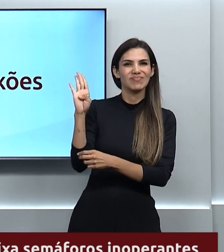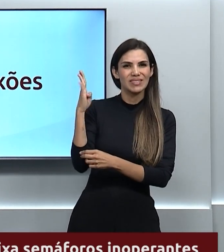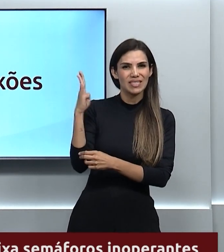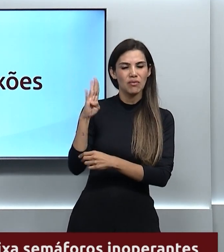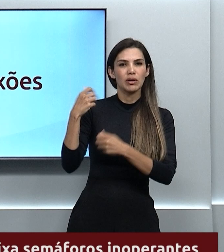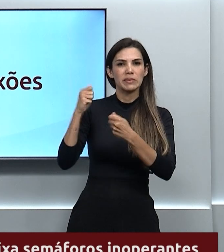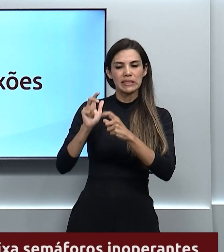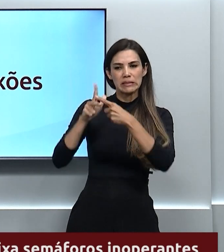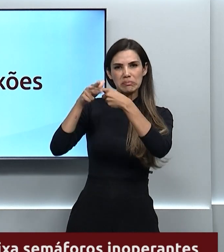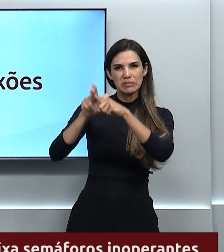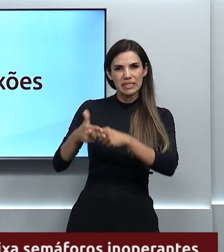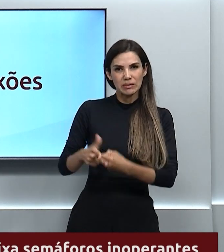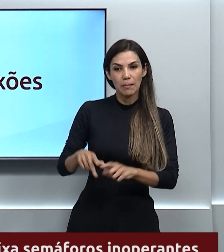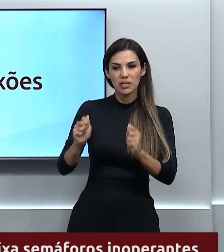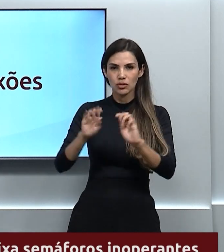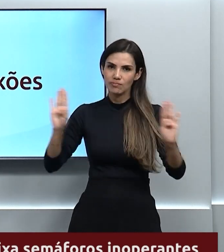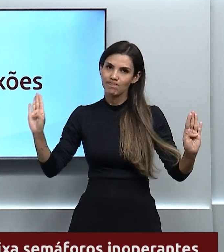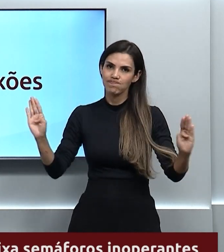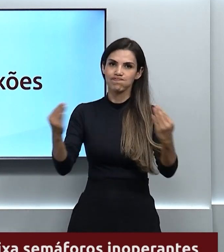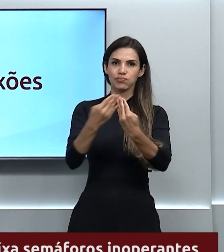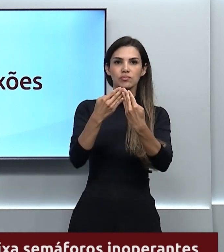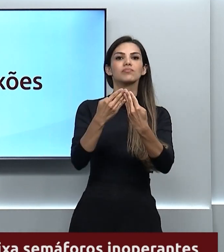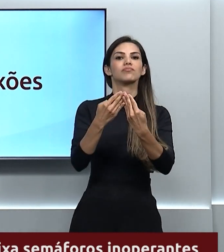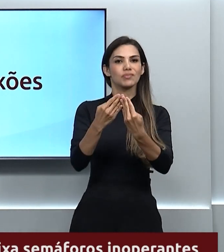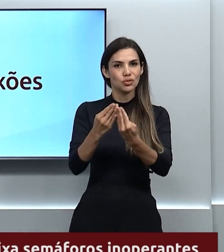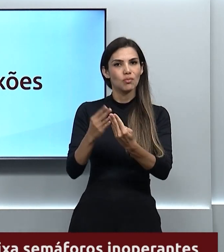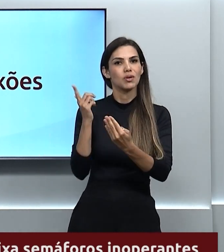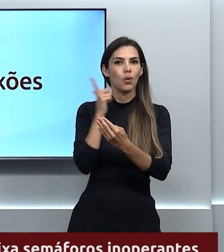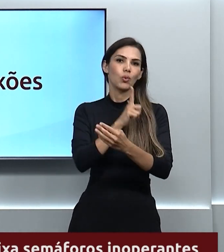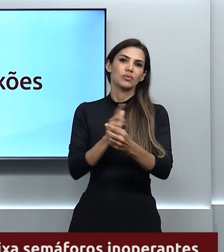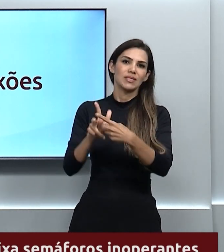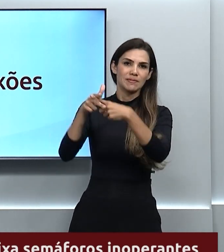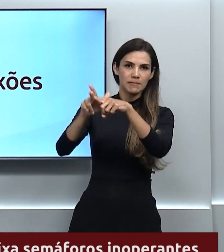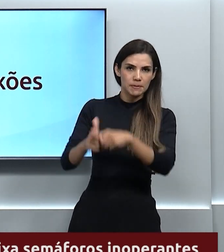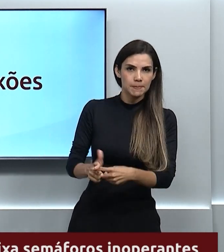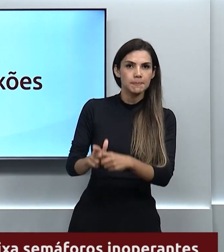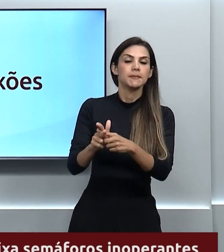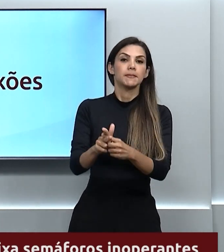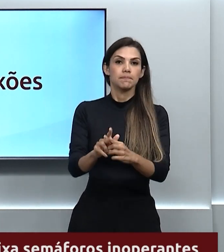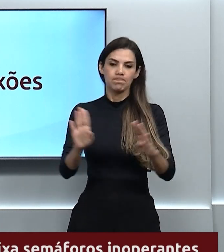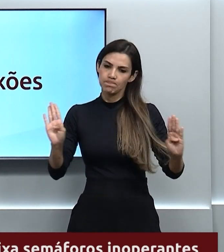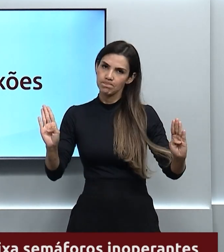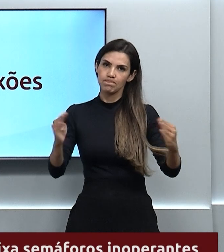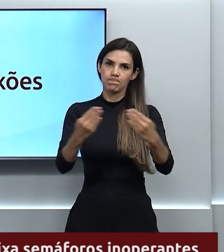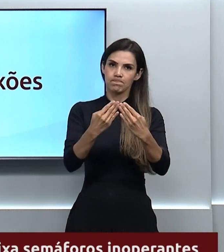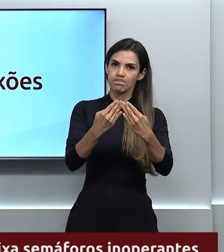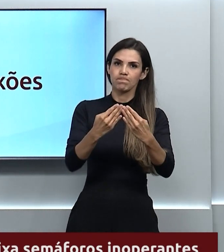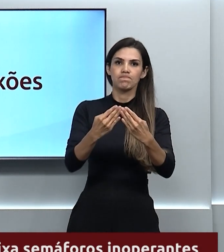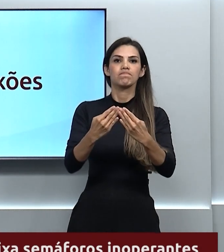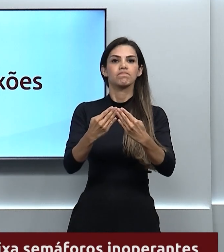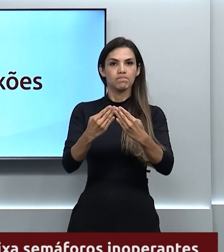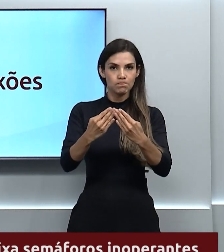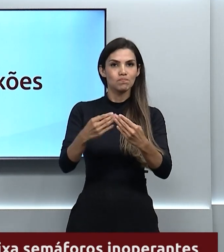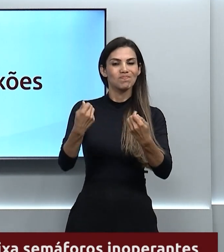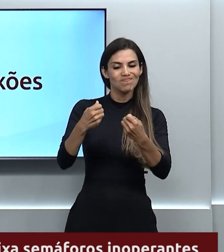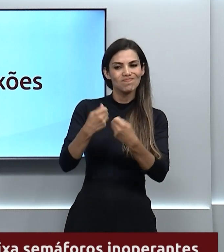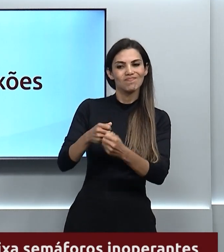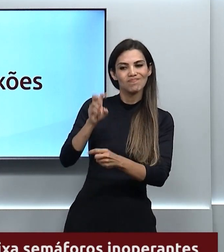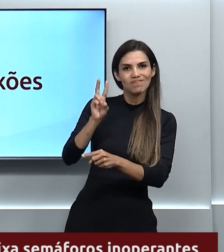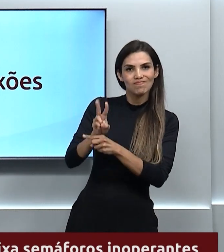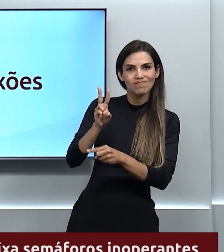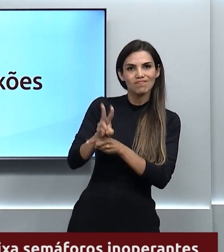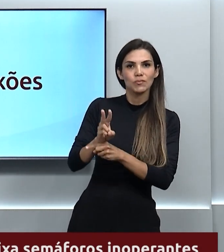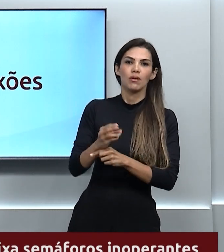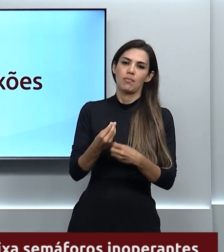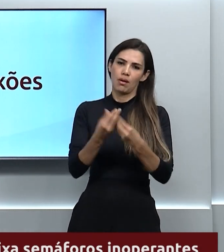ser isolada temporariamente para reparos na via. E essa interdição é uma medida preventiva para garantir a segurança